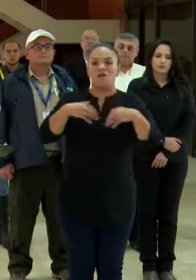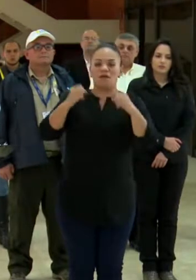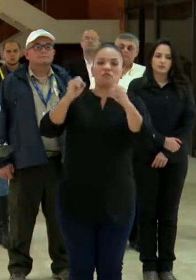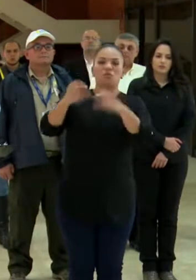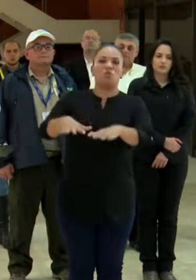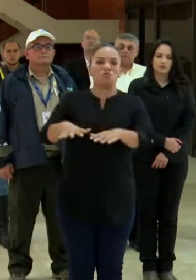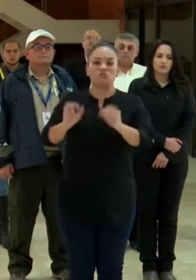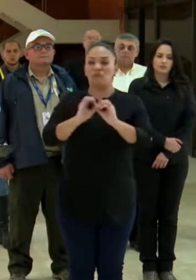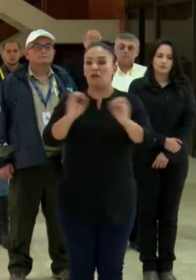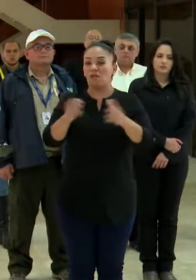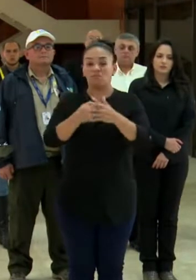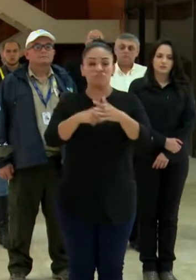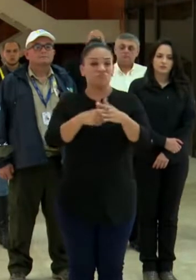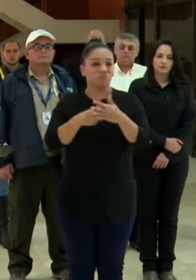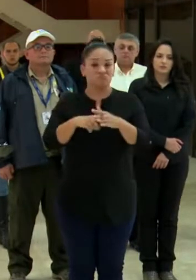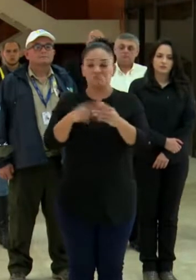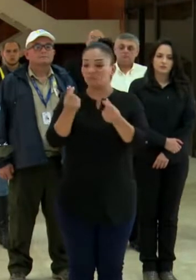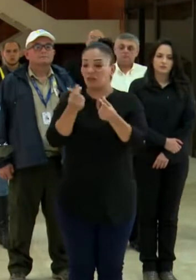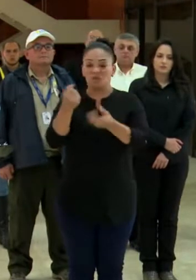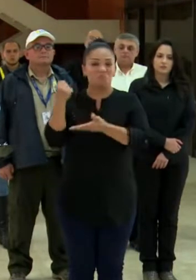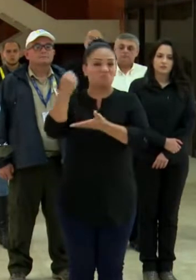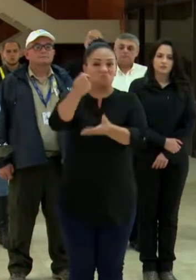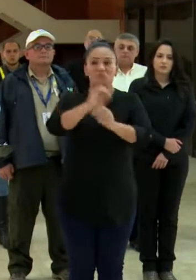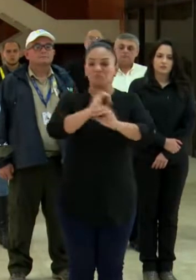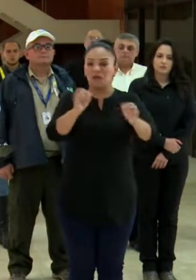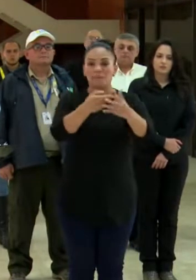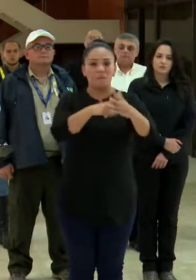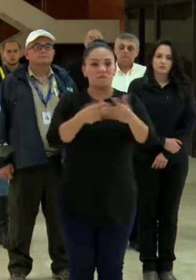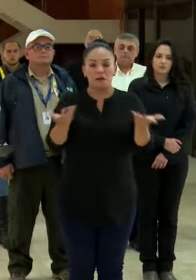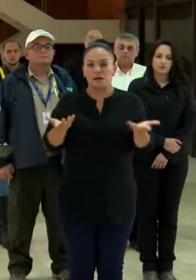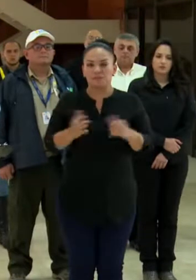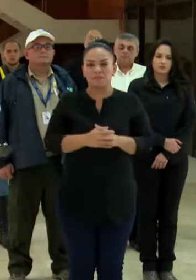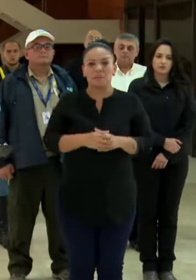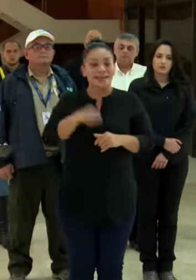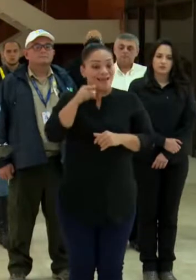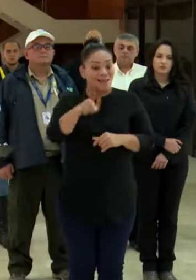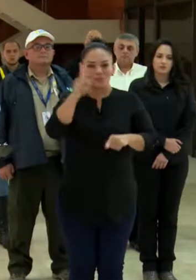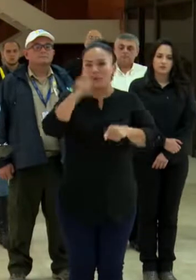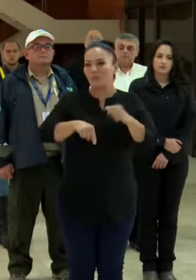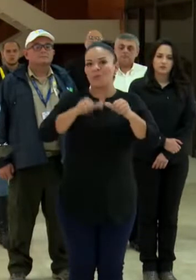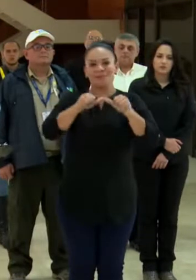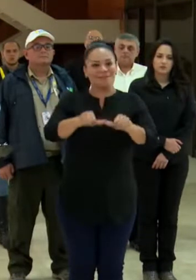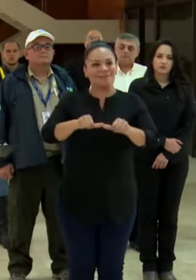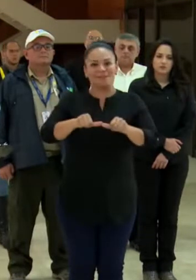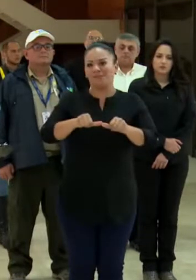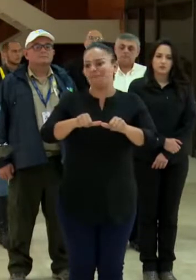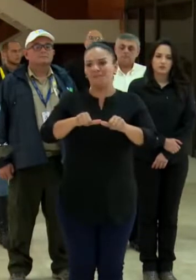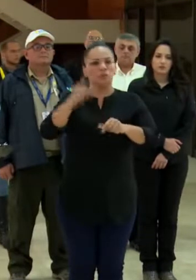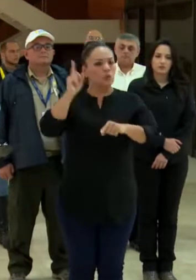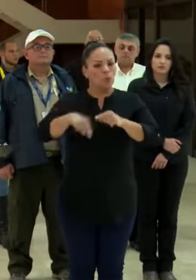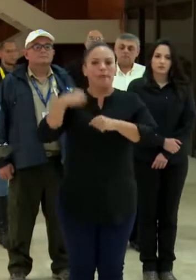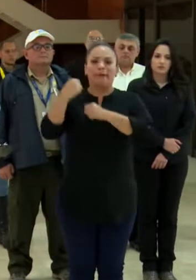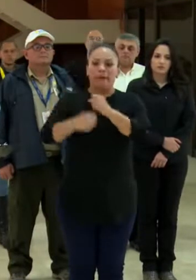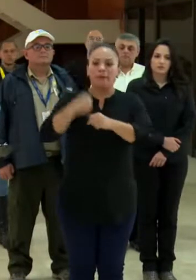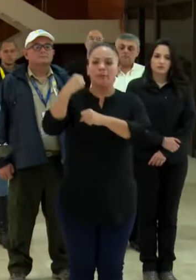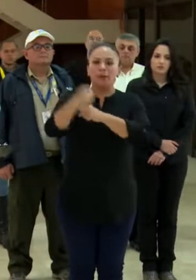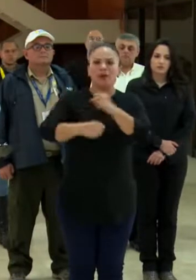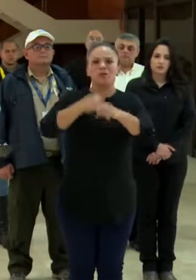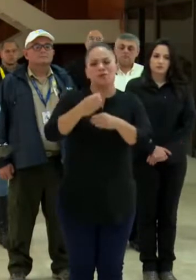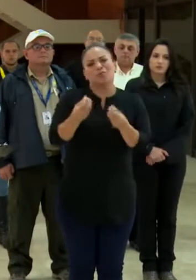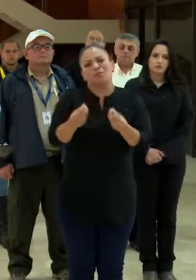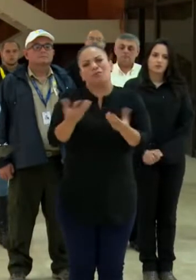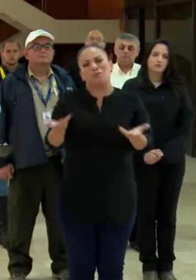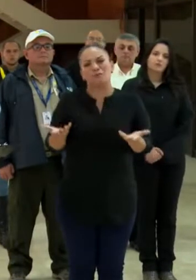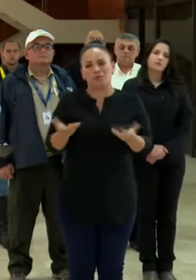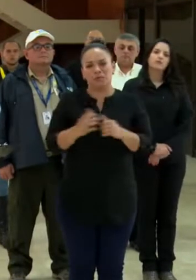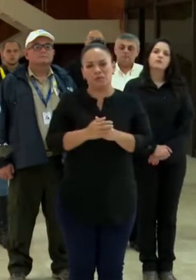de inversión en infraestructura en Costa Rica? No podemos seguir año a año yendo a sacar gente de calles